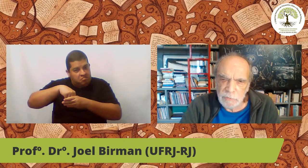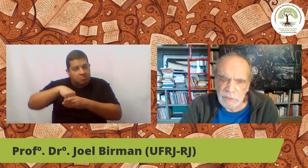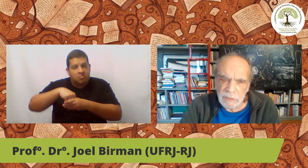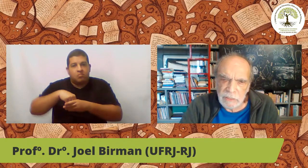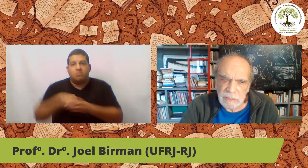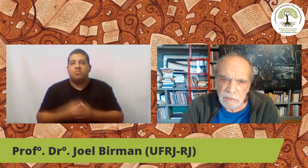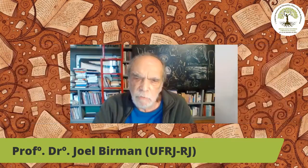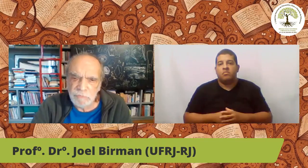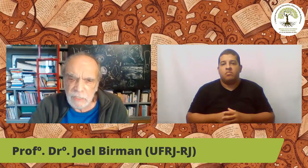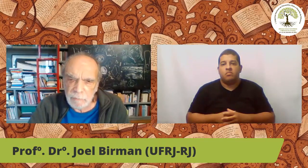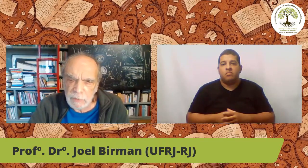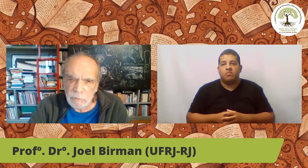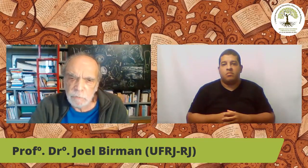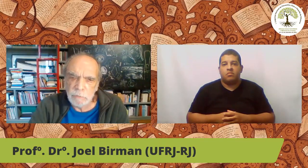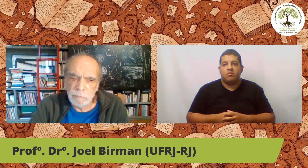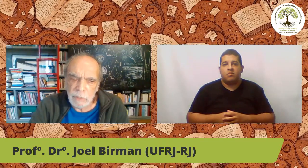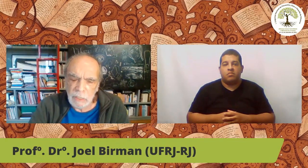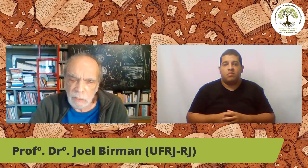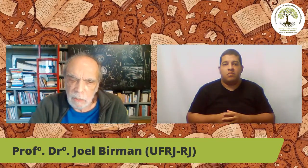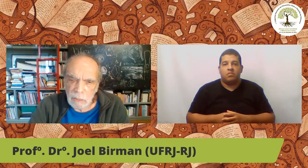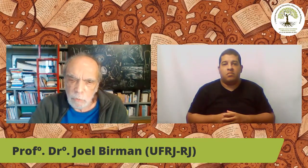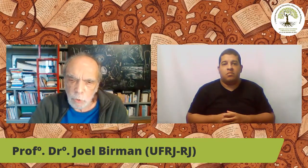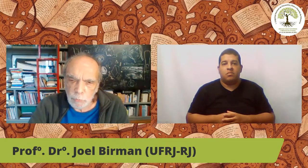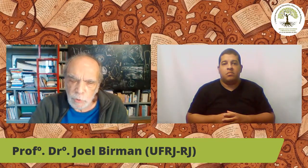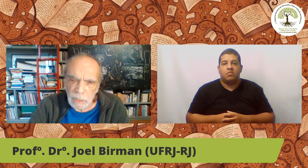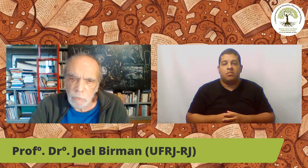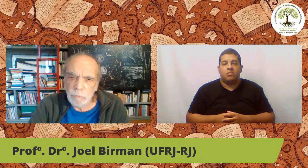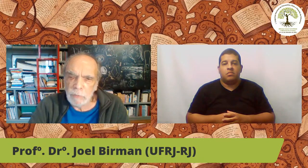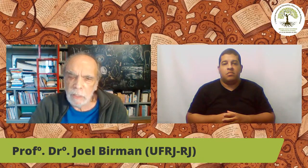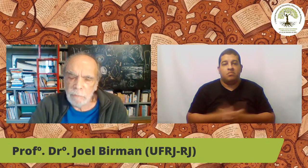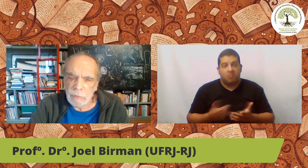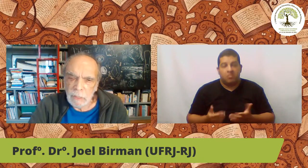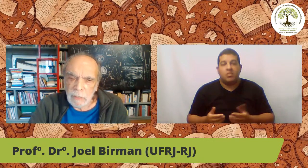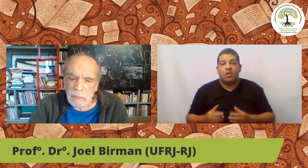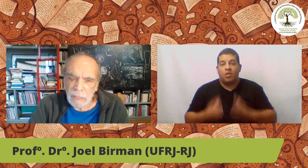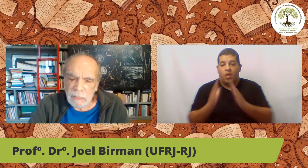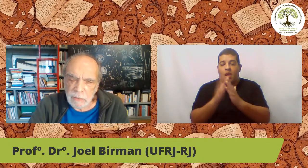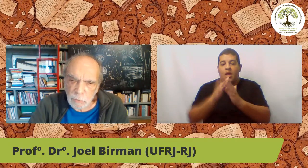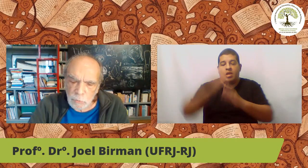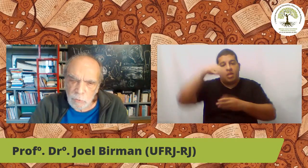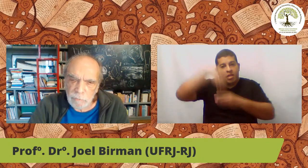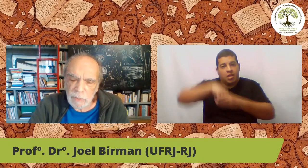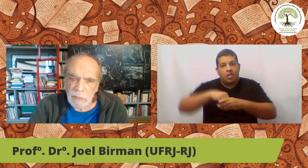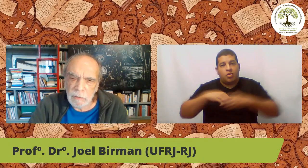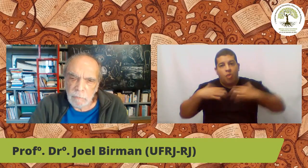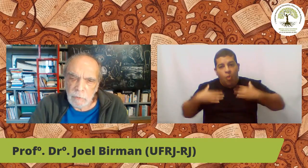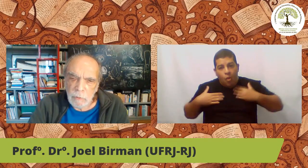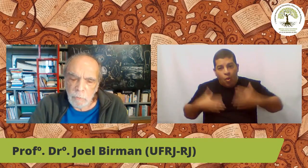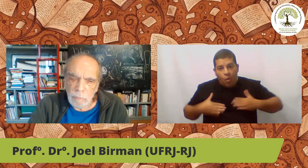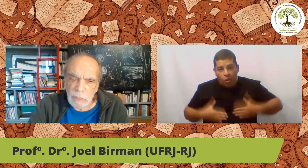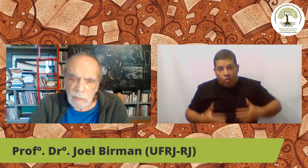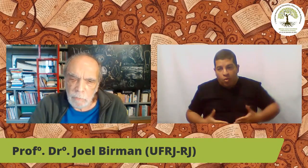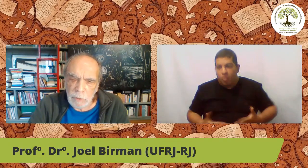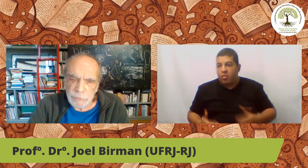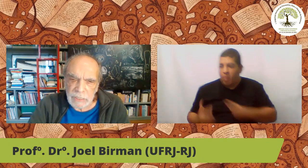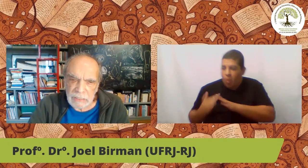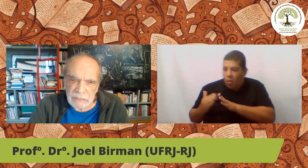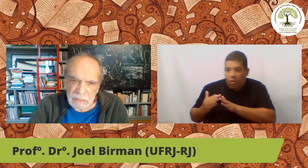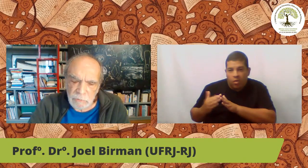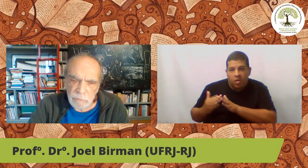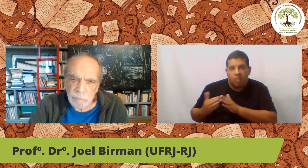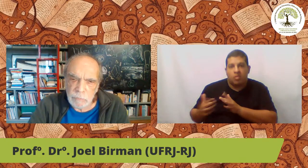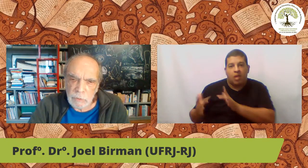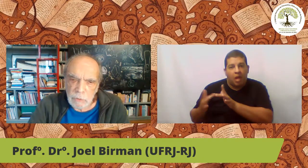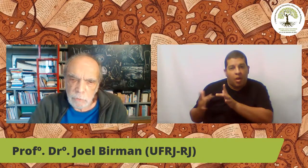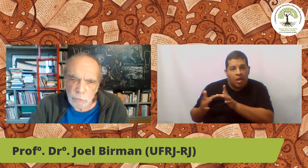confinada, de maneira que esse confinamento, né, corporal, né, criou, né, uma